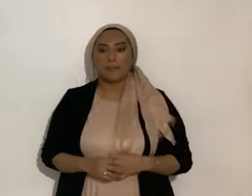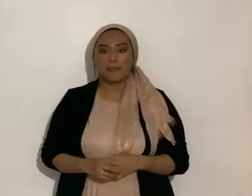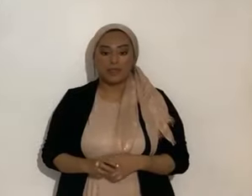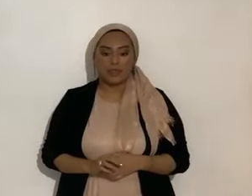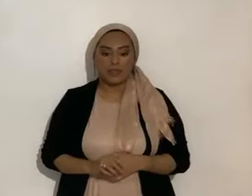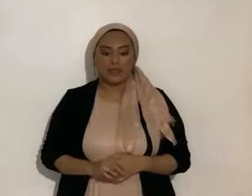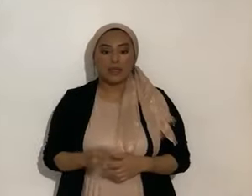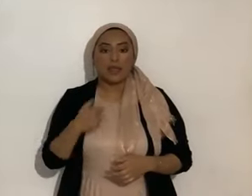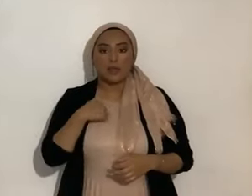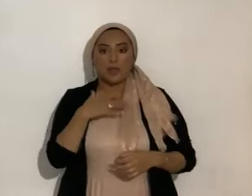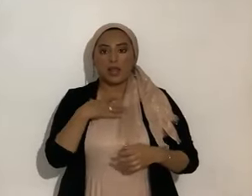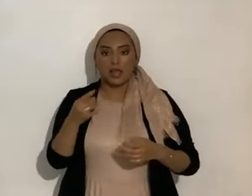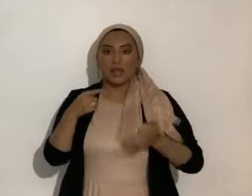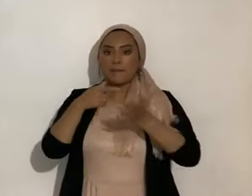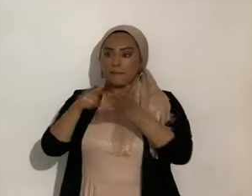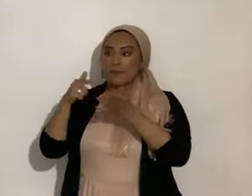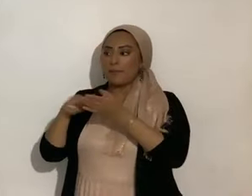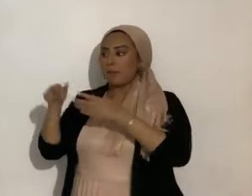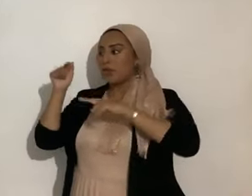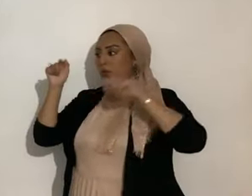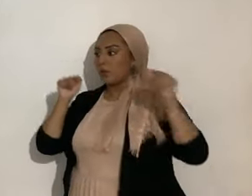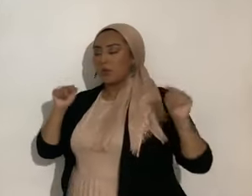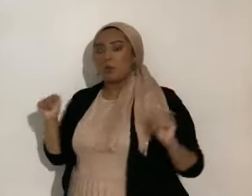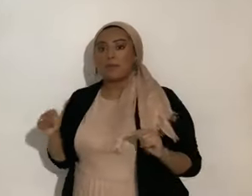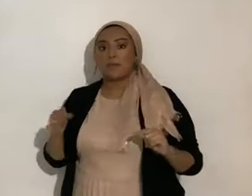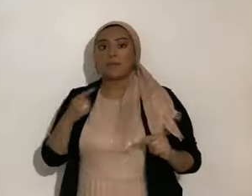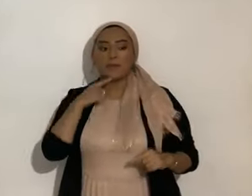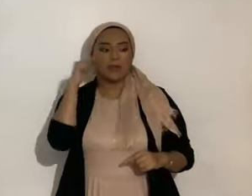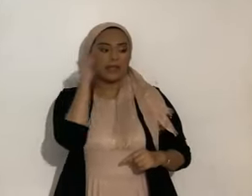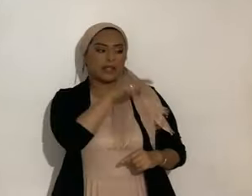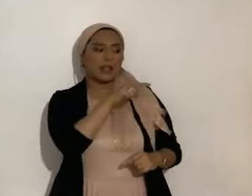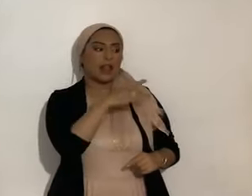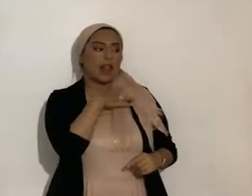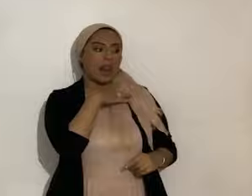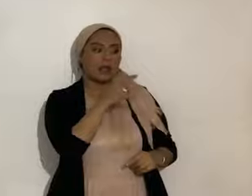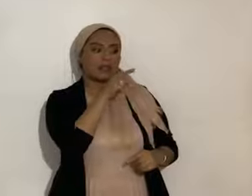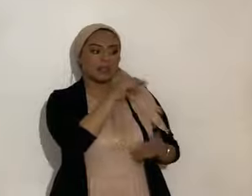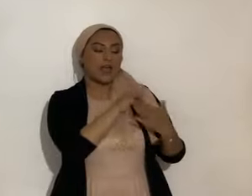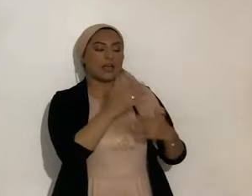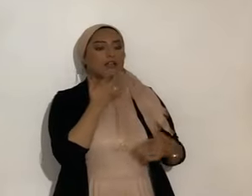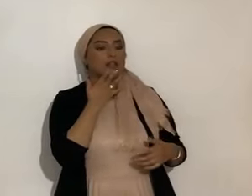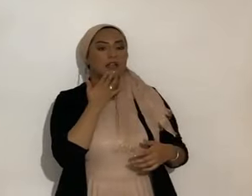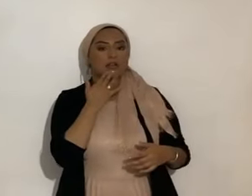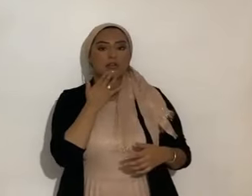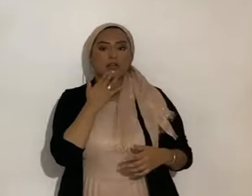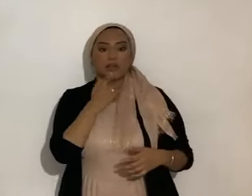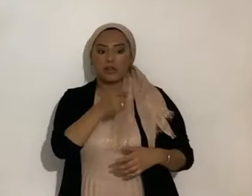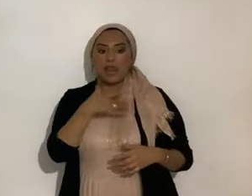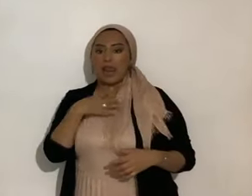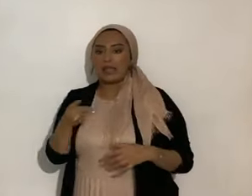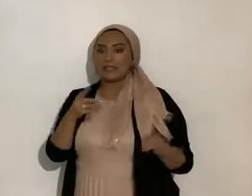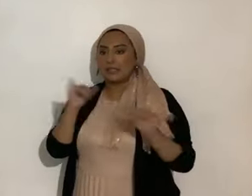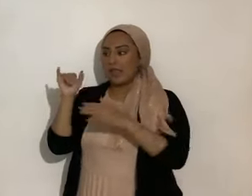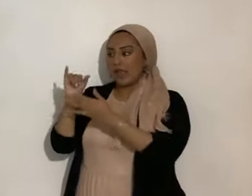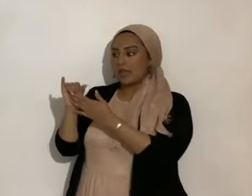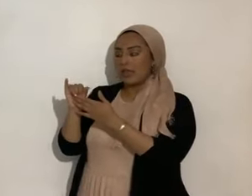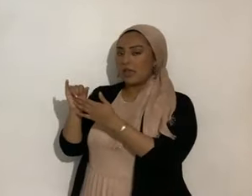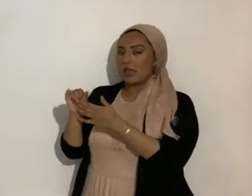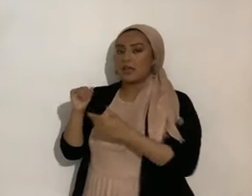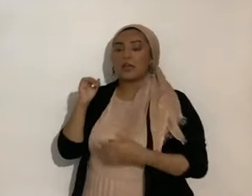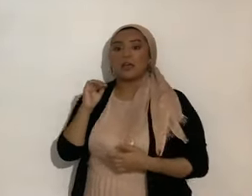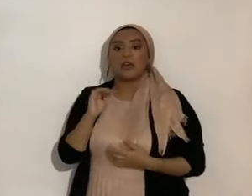¿no? Nos gusta comprar todas esas cosas, y entonces dice, a este le gusta este color y le gusta en esta forma. Bueno, en